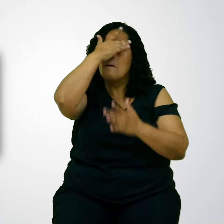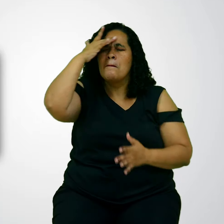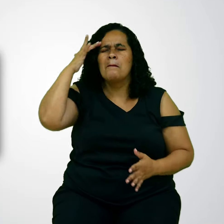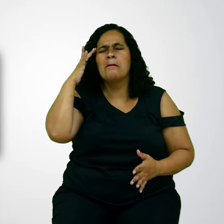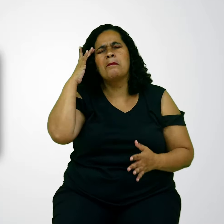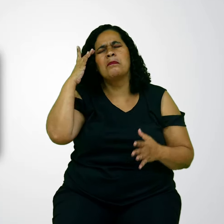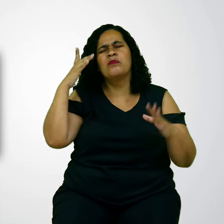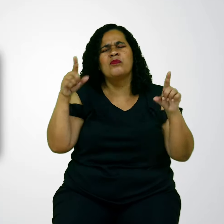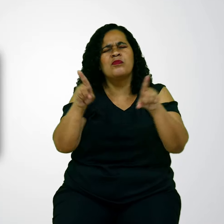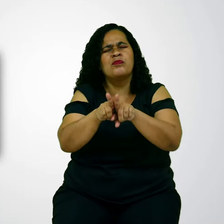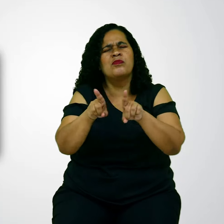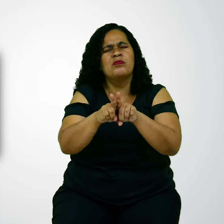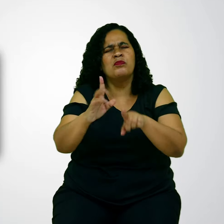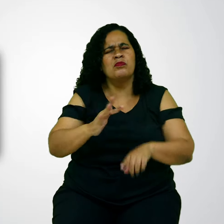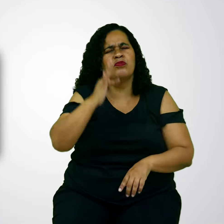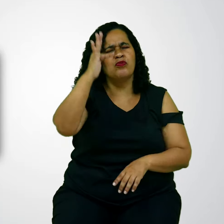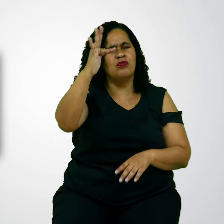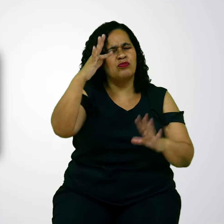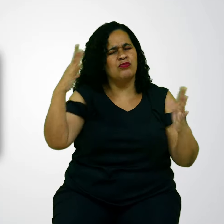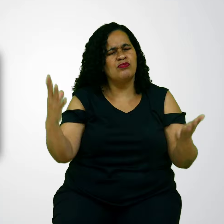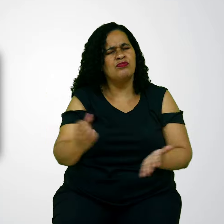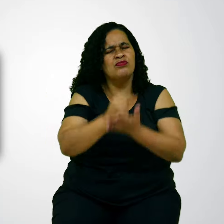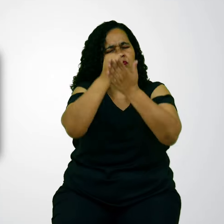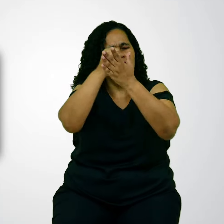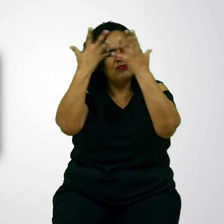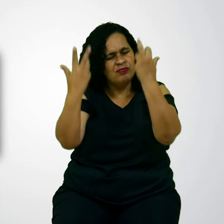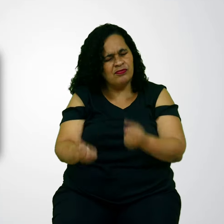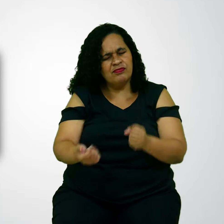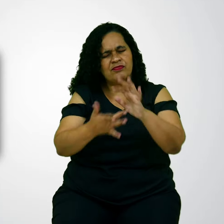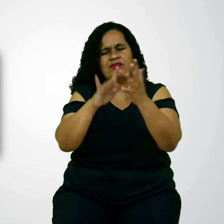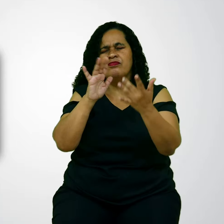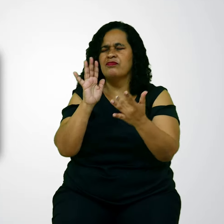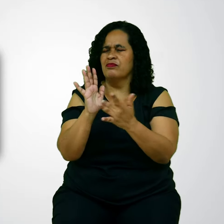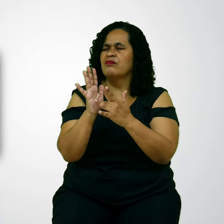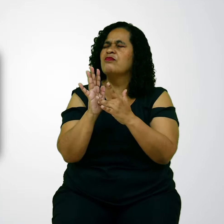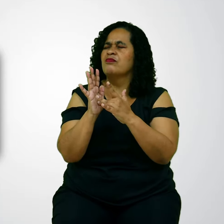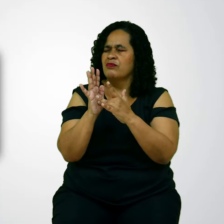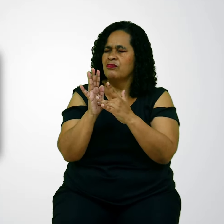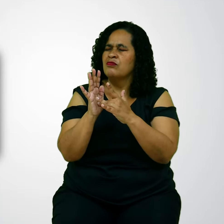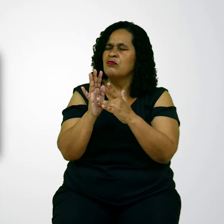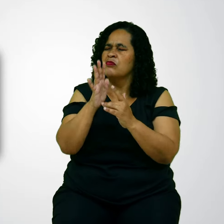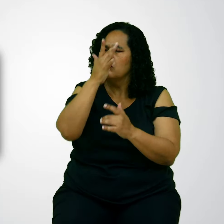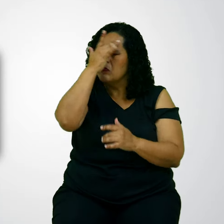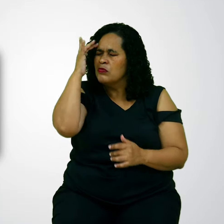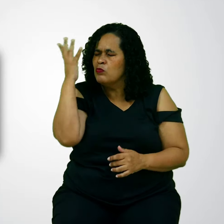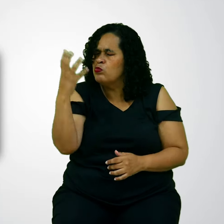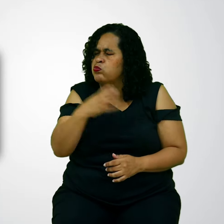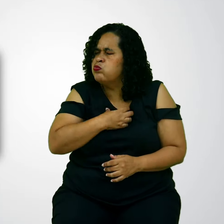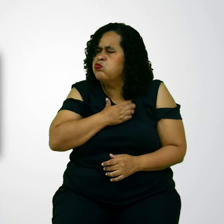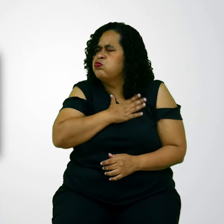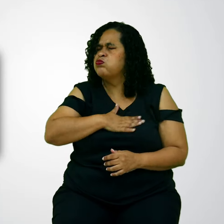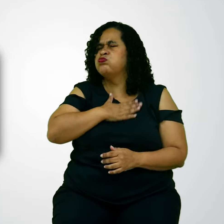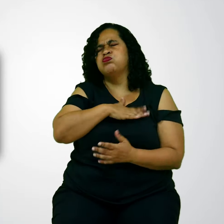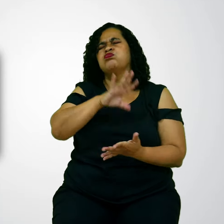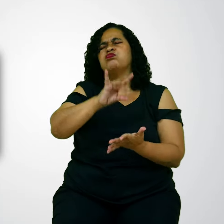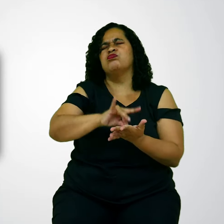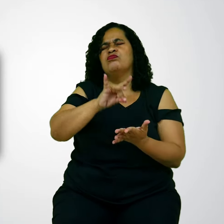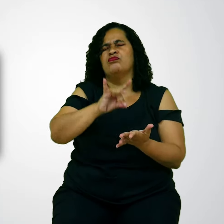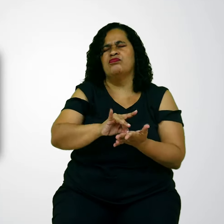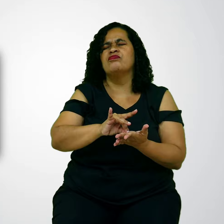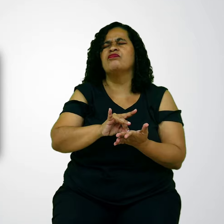geração, que essa seja uma geração da missão, uma geração do avivamento, uma geração de pessoas